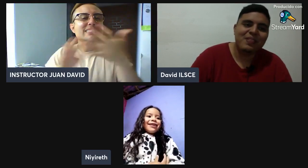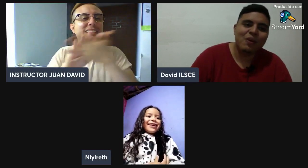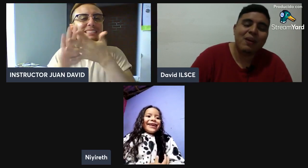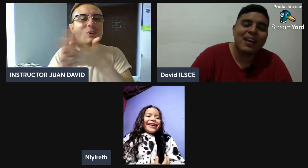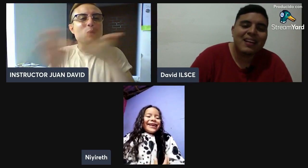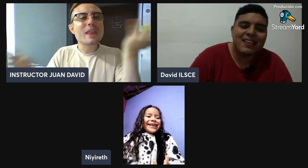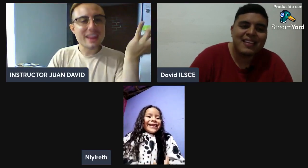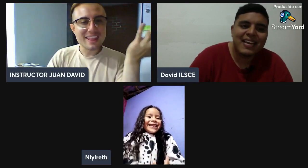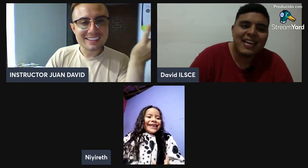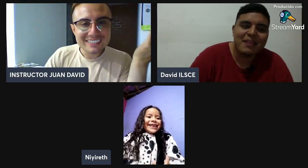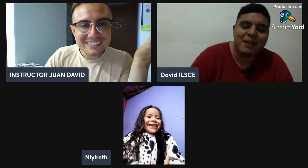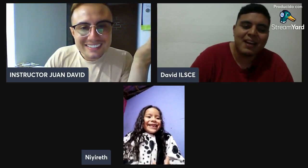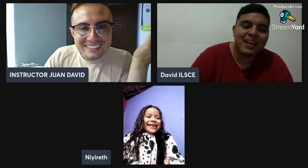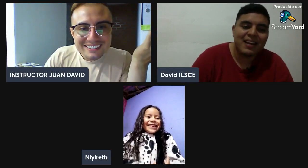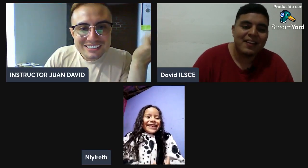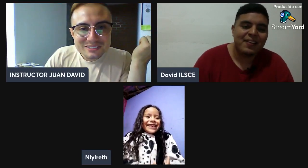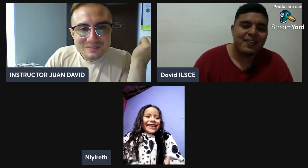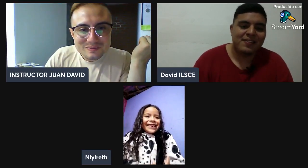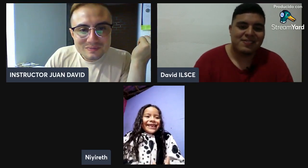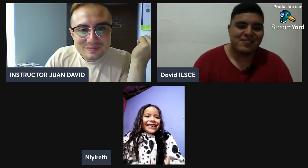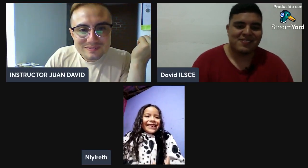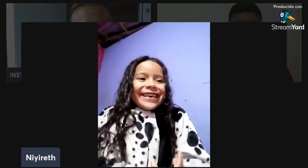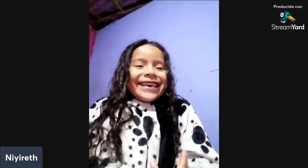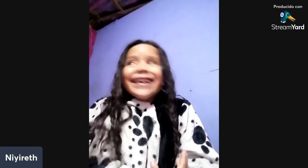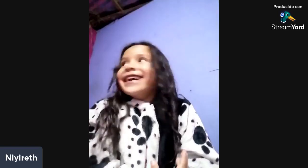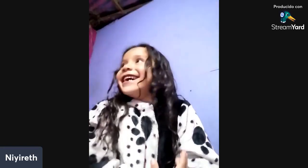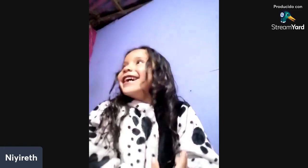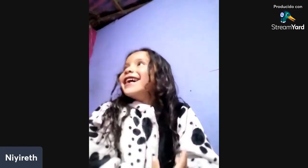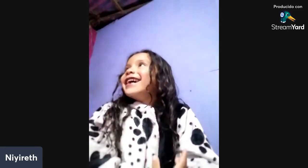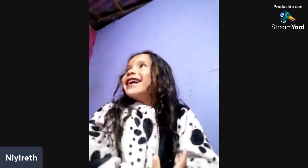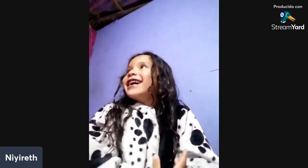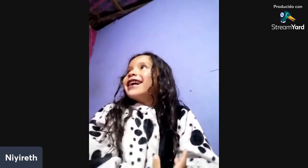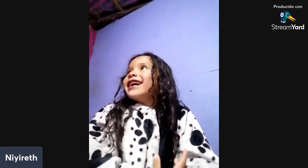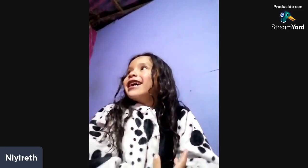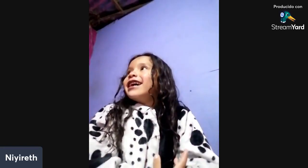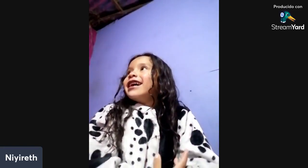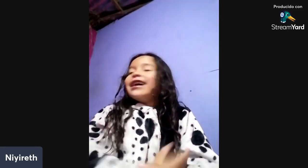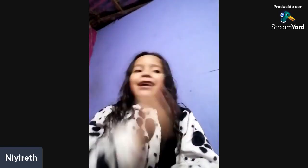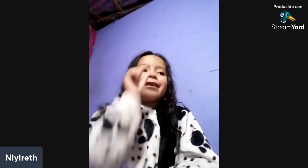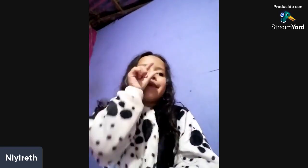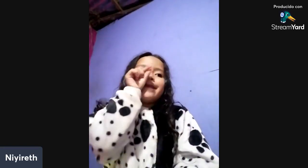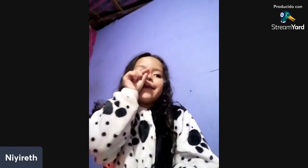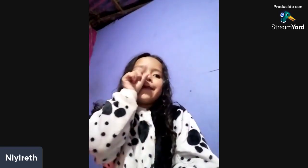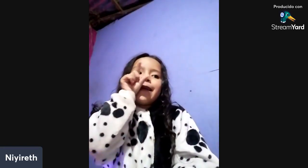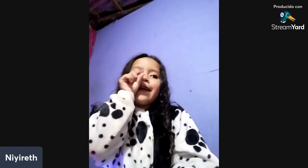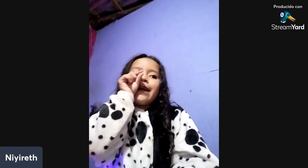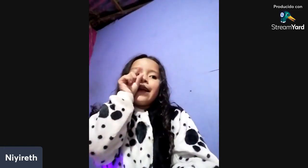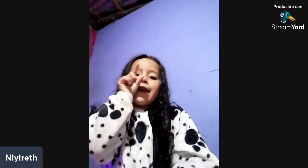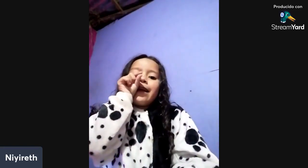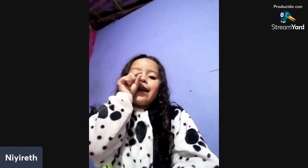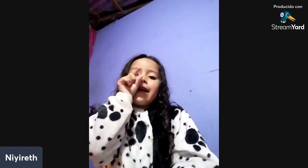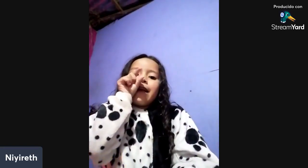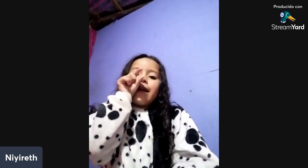¿Cuál haga es la así, seña del animal? así, míreme, así, haga así y hace así.